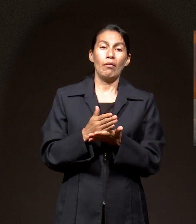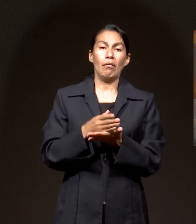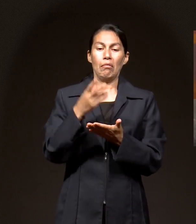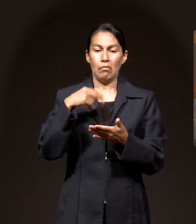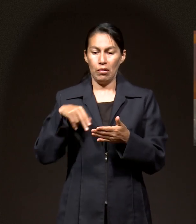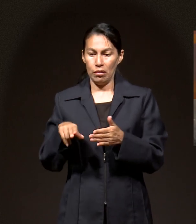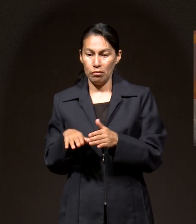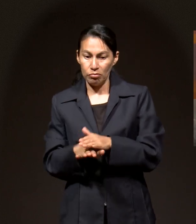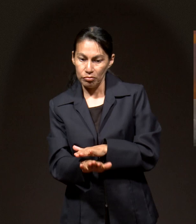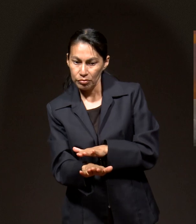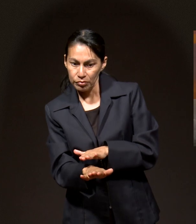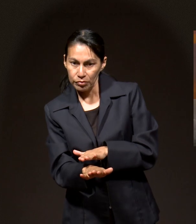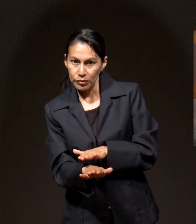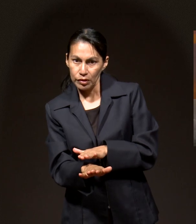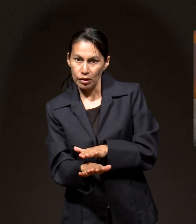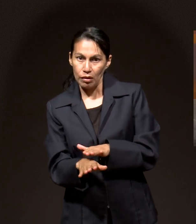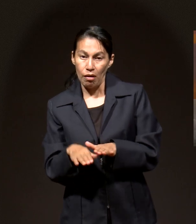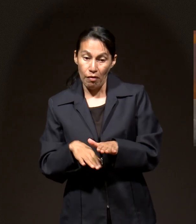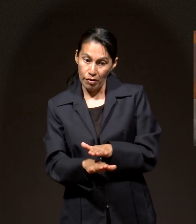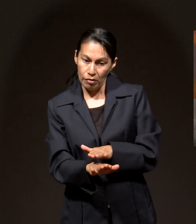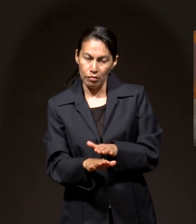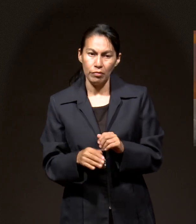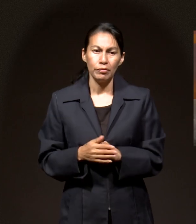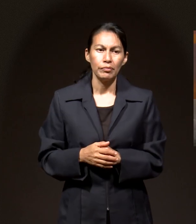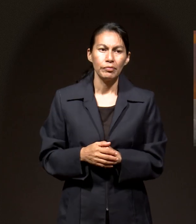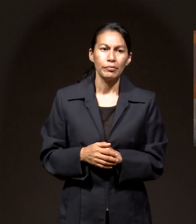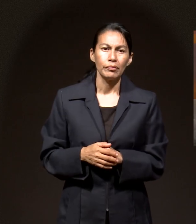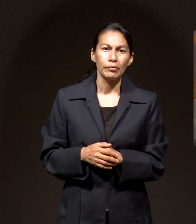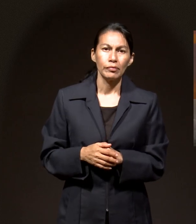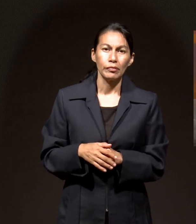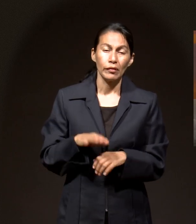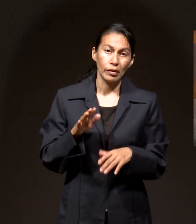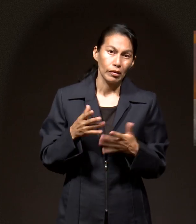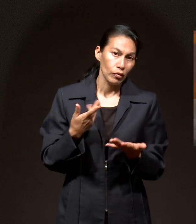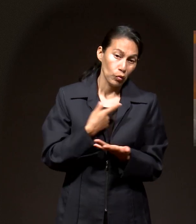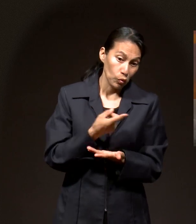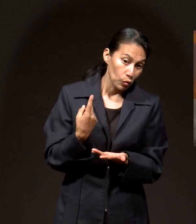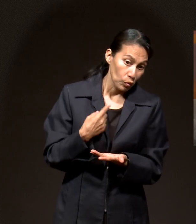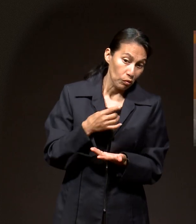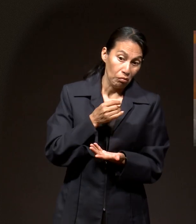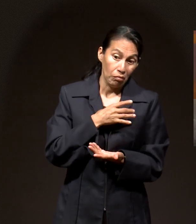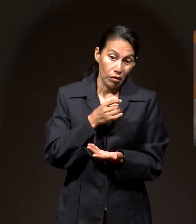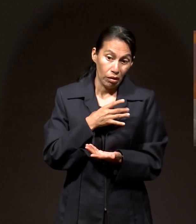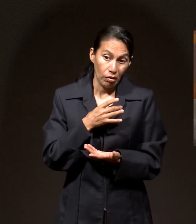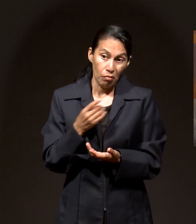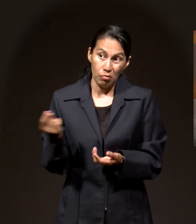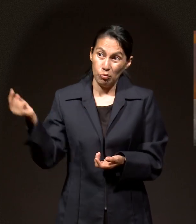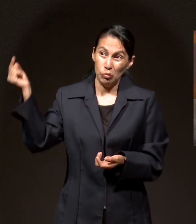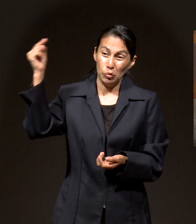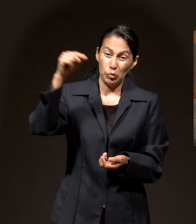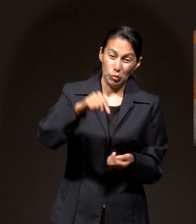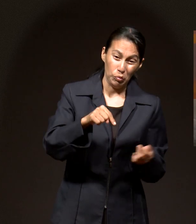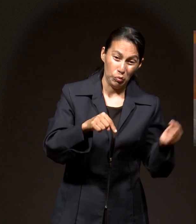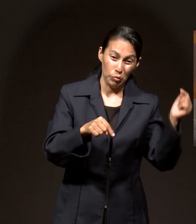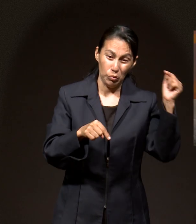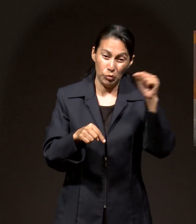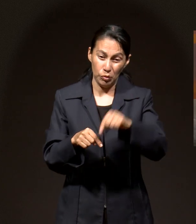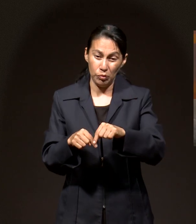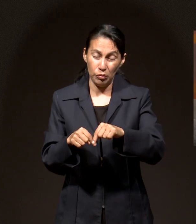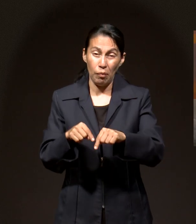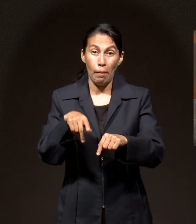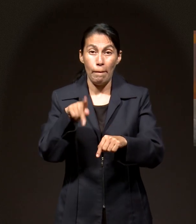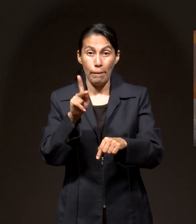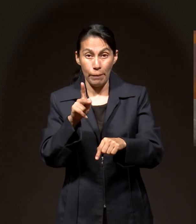el carro, parar el carro, bajarte y tirarte al suelo. Uno no tiene, tiene miedo, por supuesto, del impacto directo del